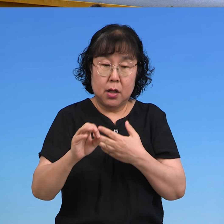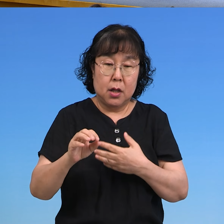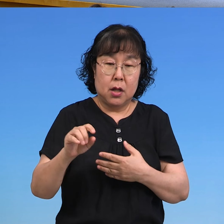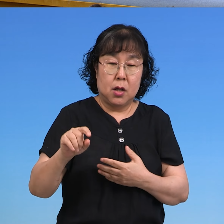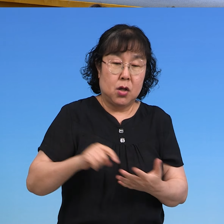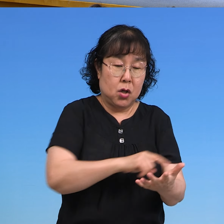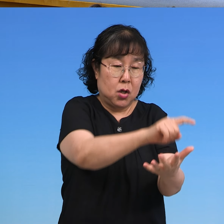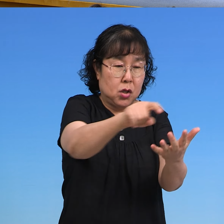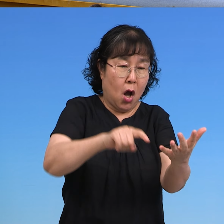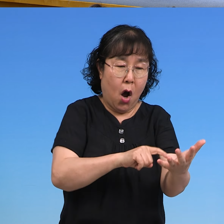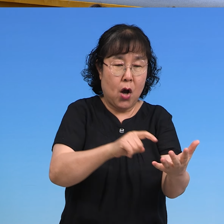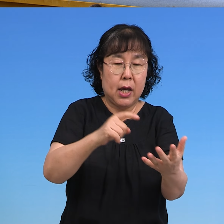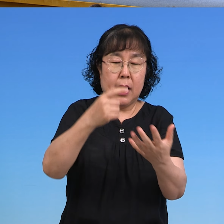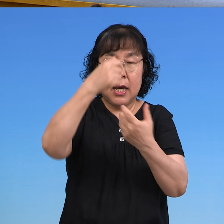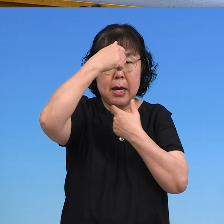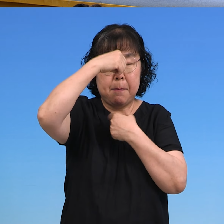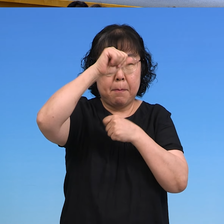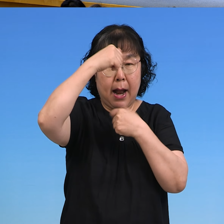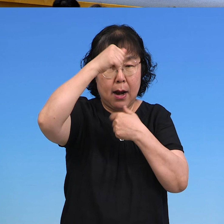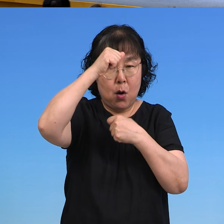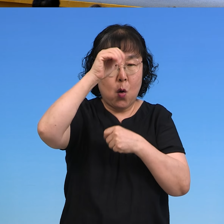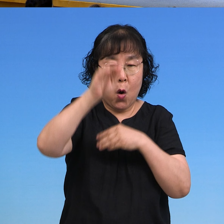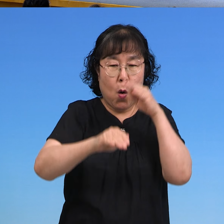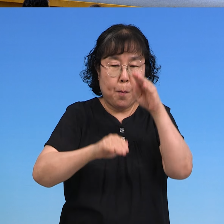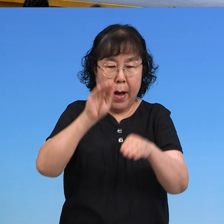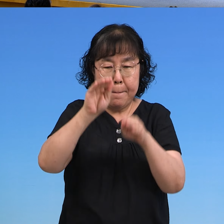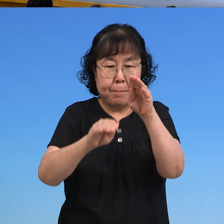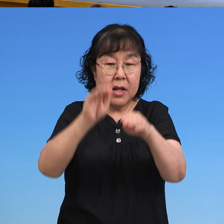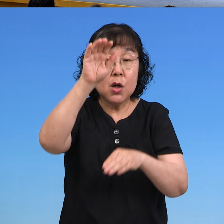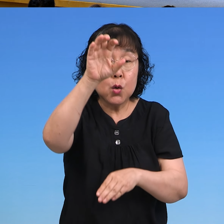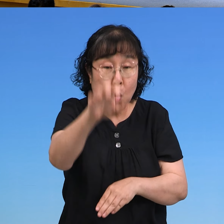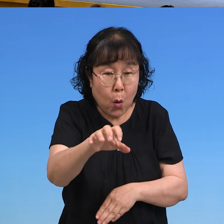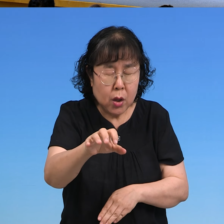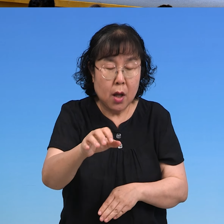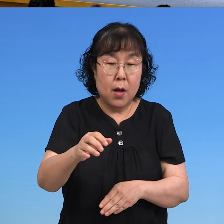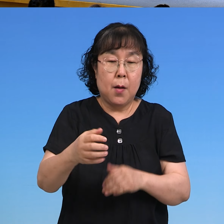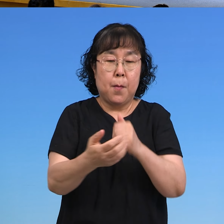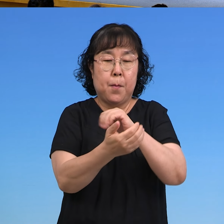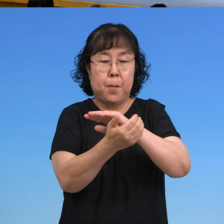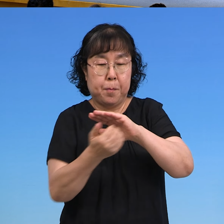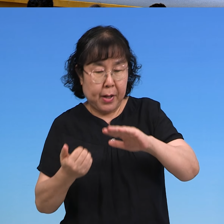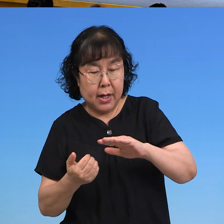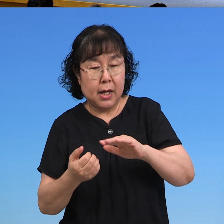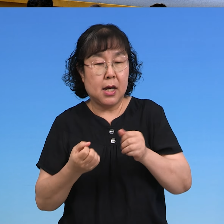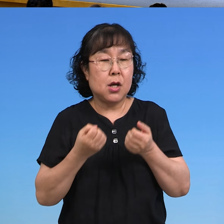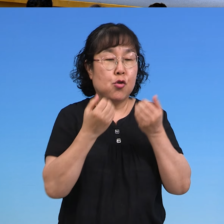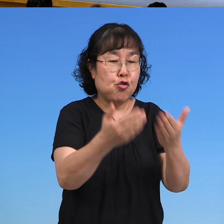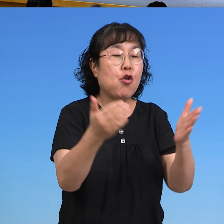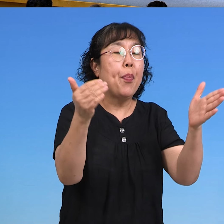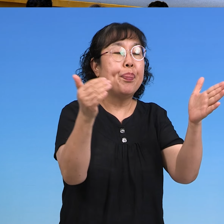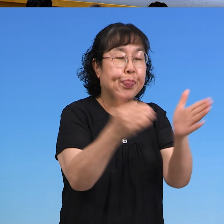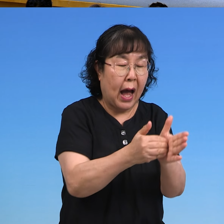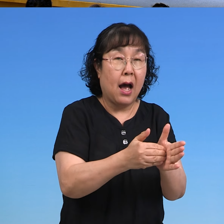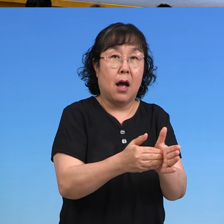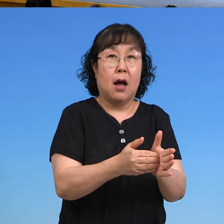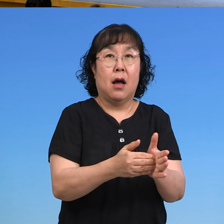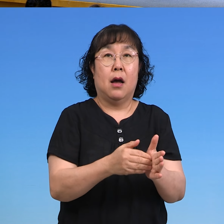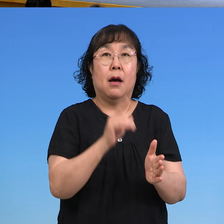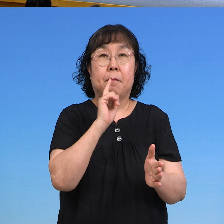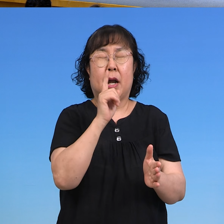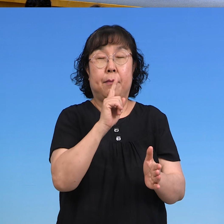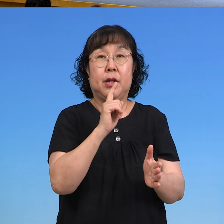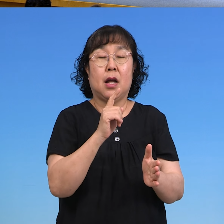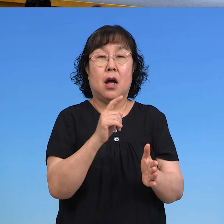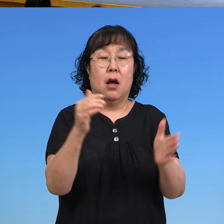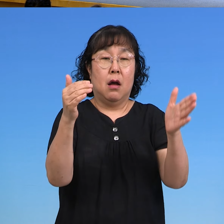내가 너희에게 주었노니. 이거 모순이거든요. 안 주셨어요 아직.